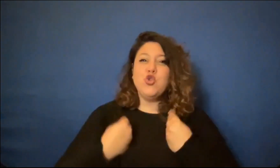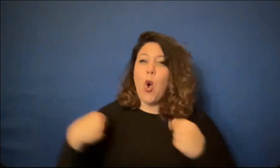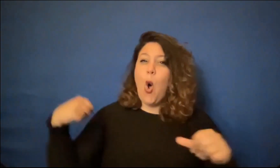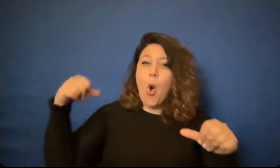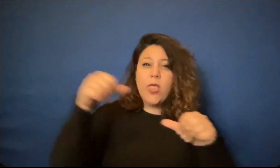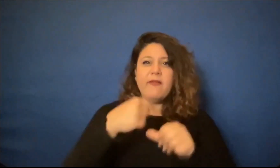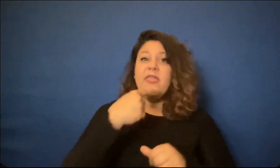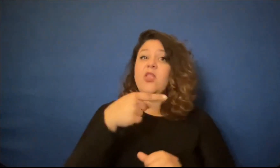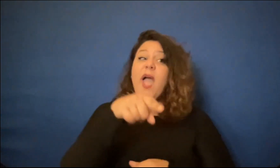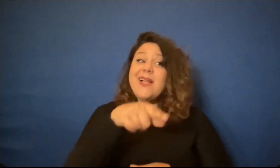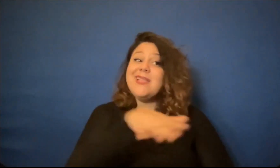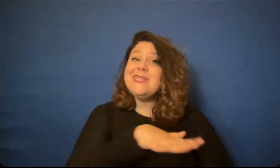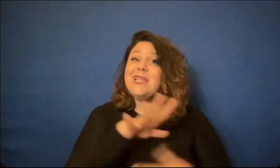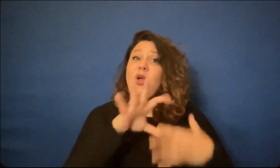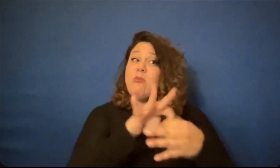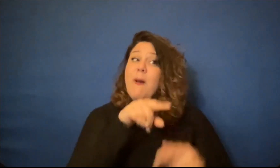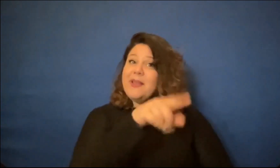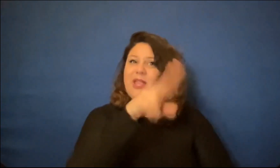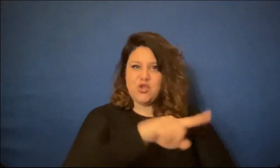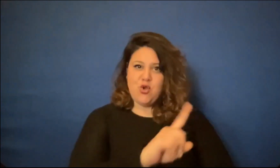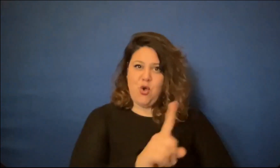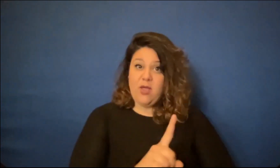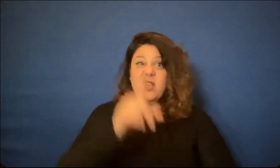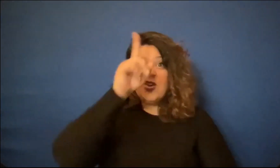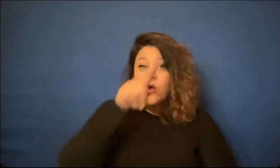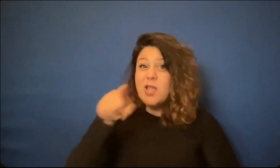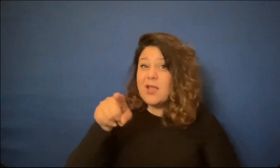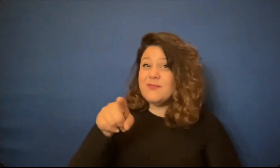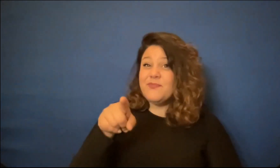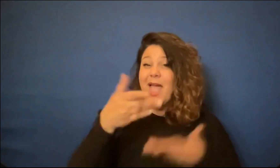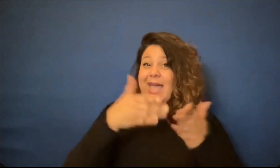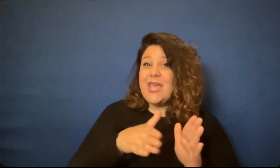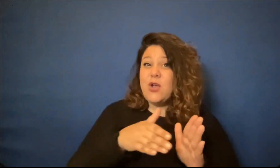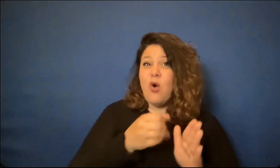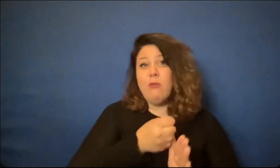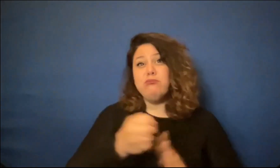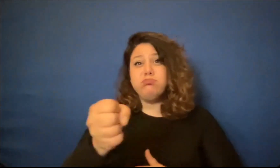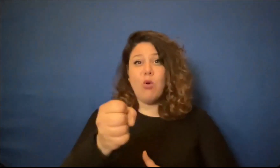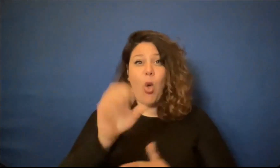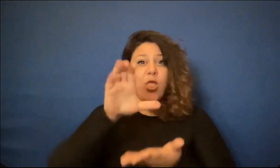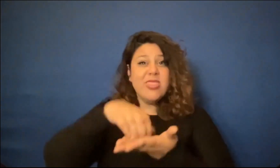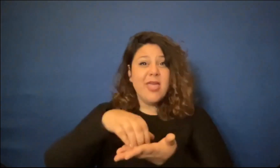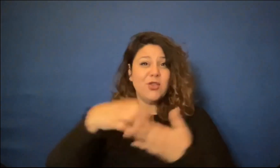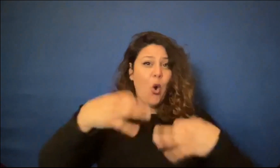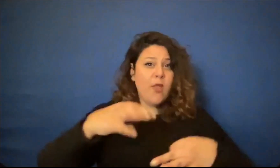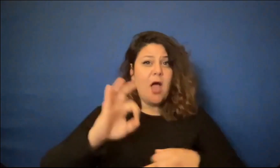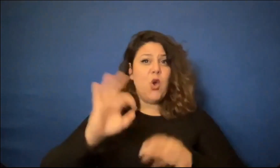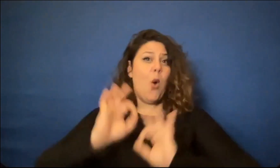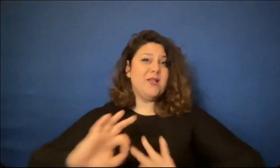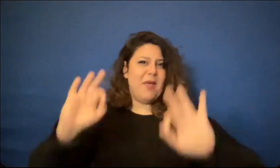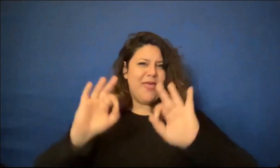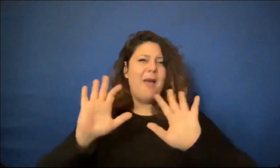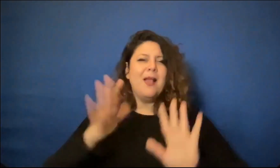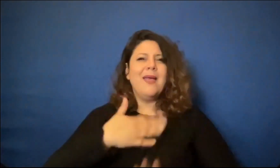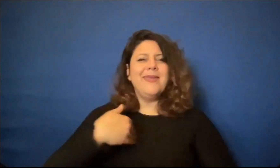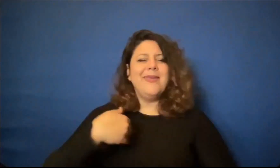así. No sé si Mónica lo está llevando a su hijo a un centro de educación ordinaria o especial, pero me gustaría saber la opinión de